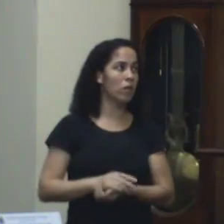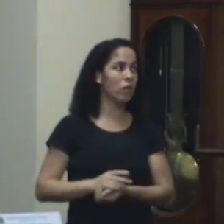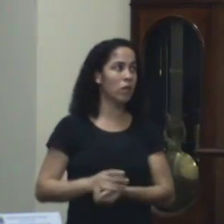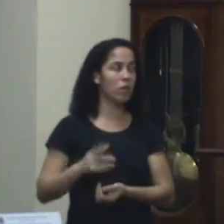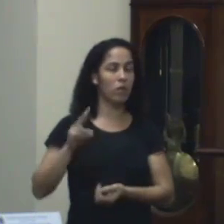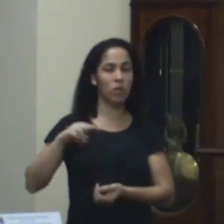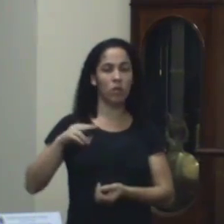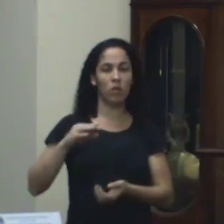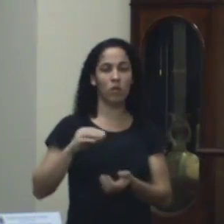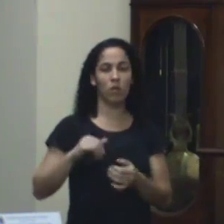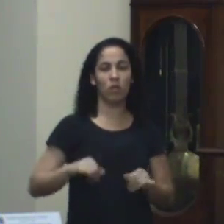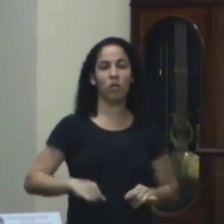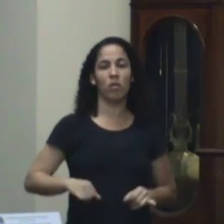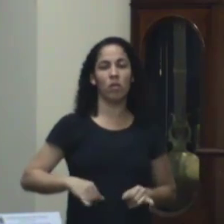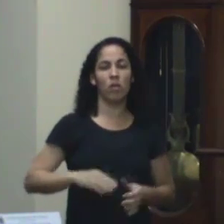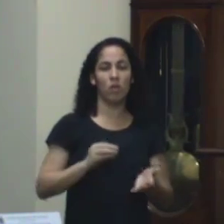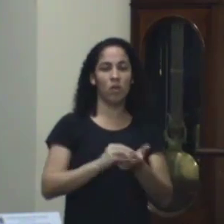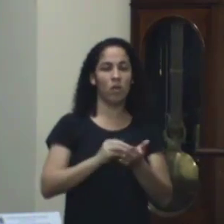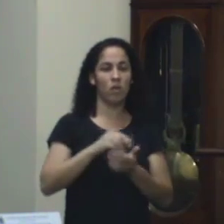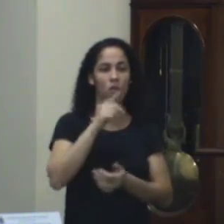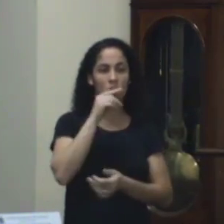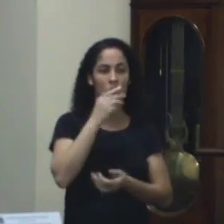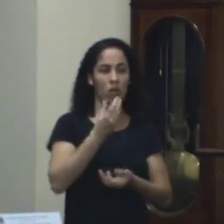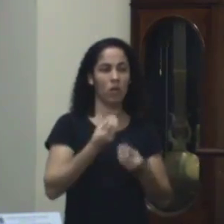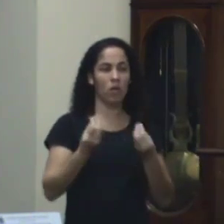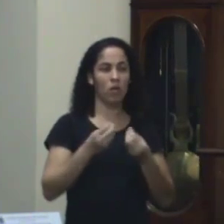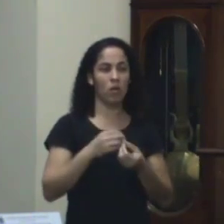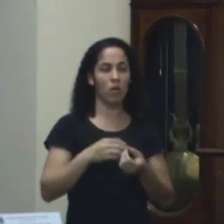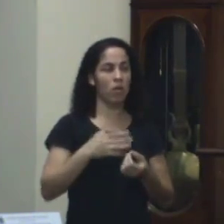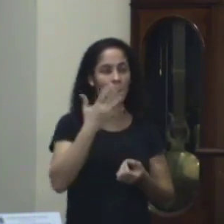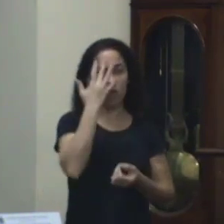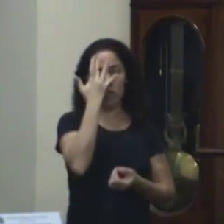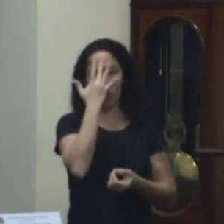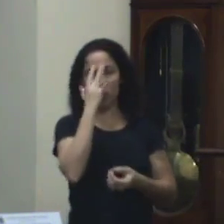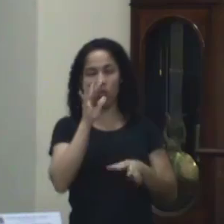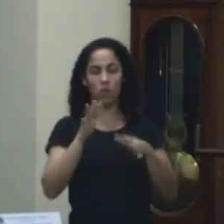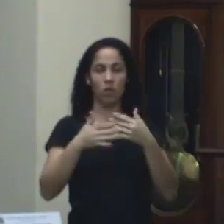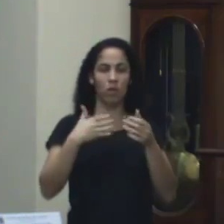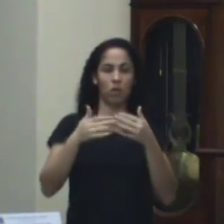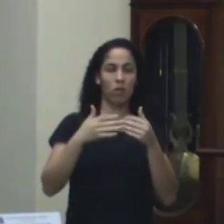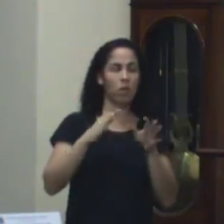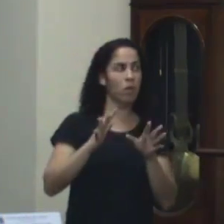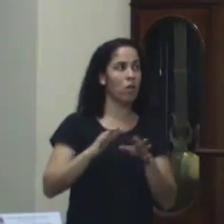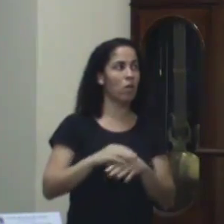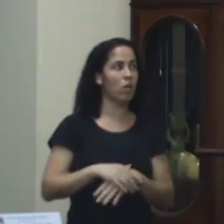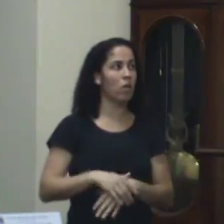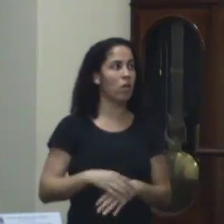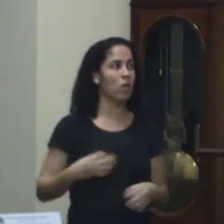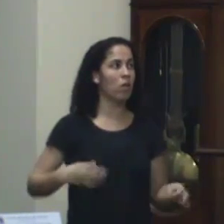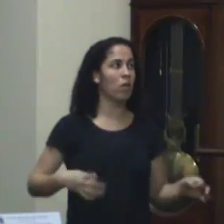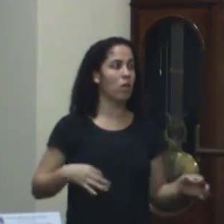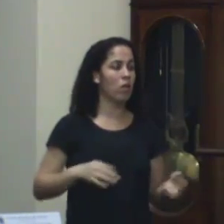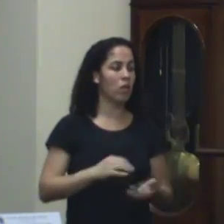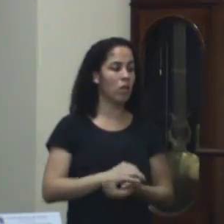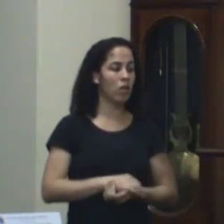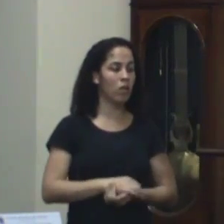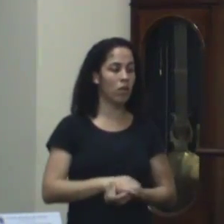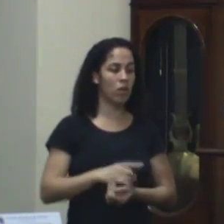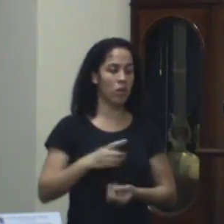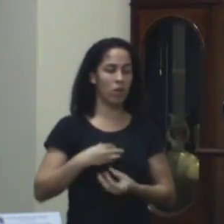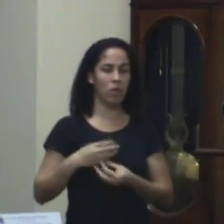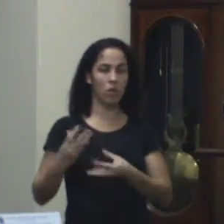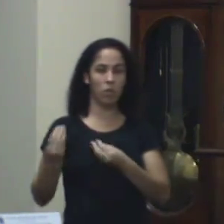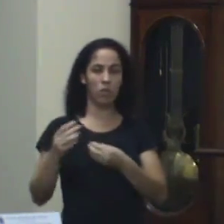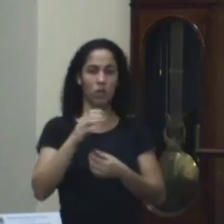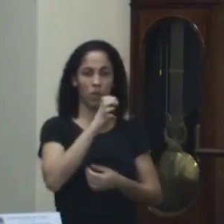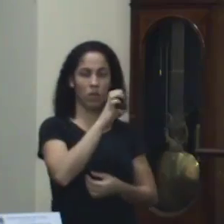eu nunca sofri com falta d'água. Com carnaval, sem carnaval, até que nós estamos num distrito onde tem eventos, né,